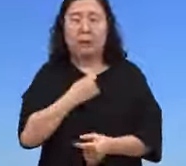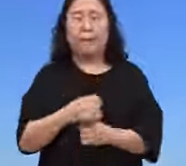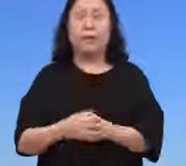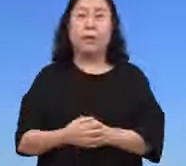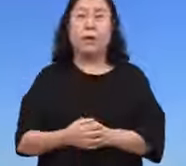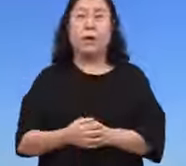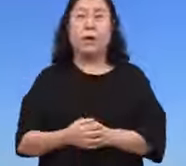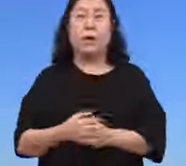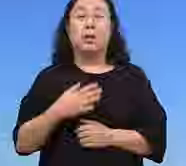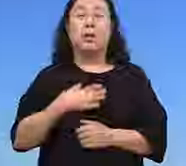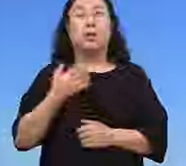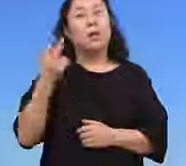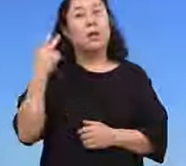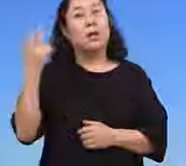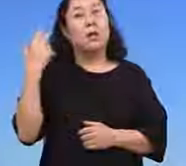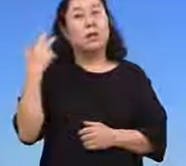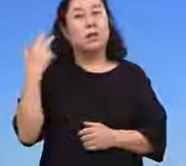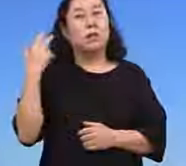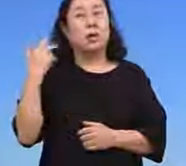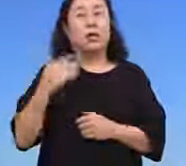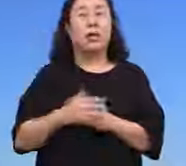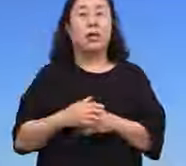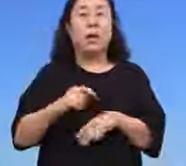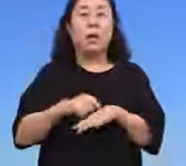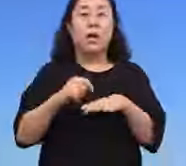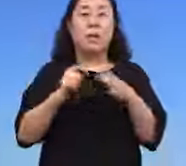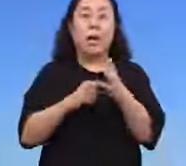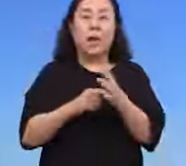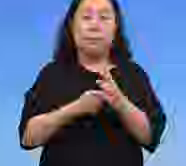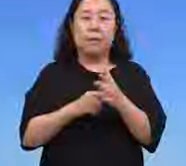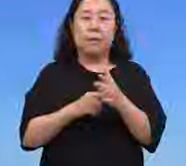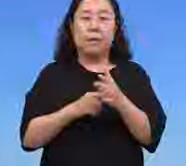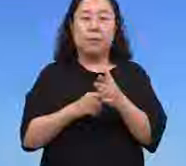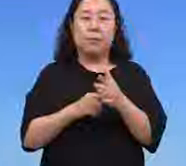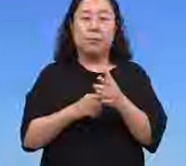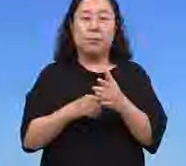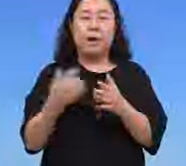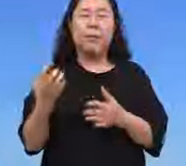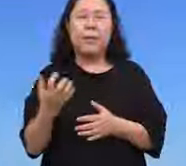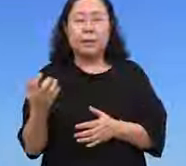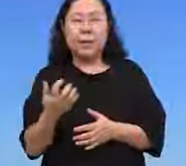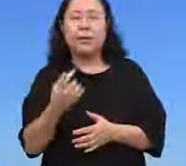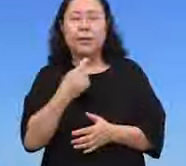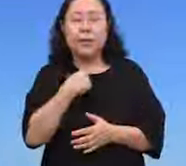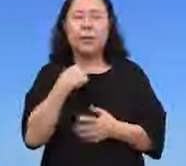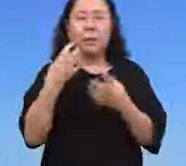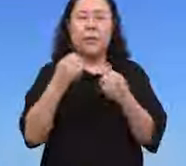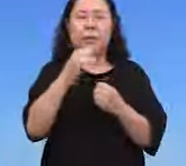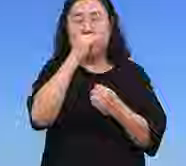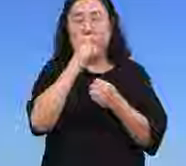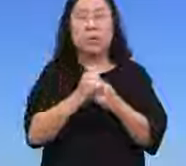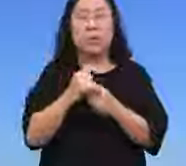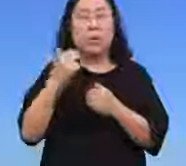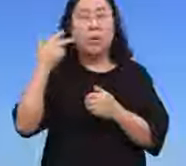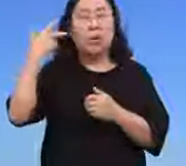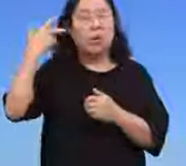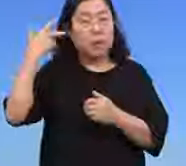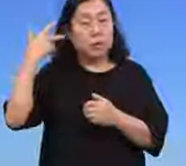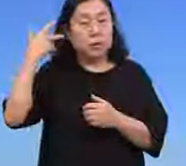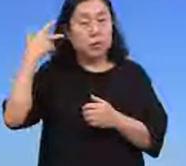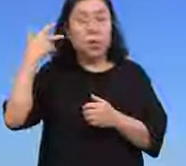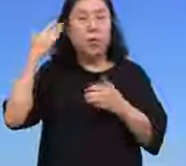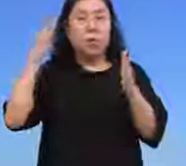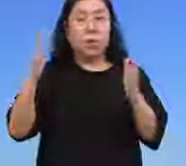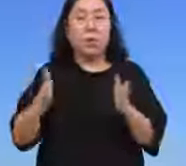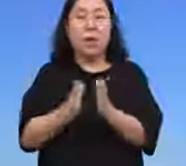사실 저는 지난 한 주 동안에 이 가슴이 먹먹하던 그런 순간들이 참 많았습니다. 그리고 일주일